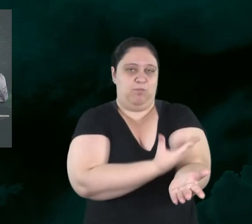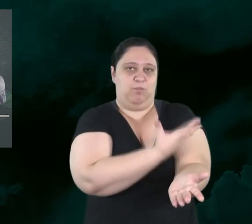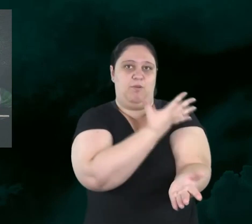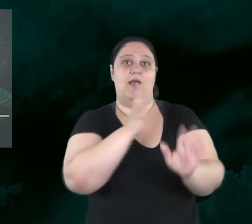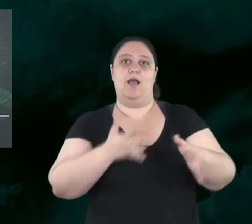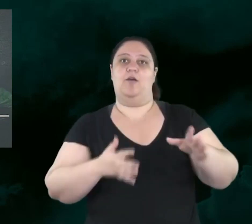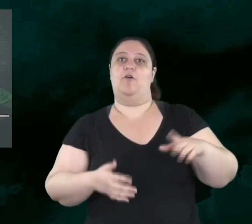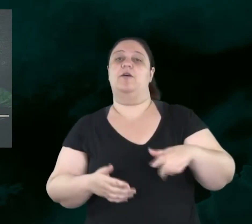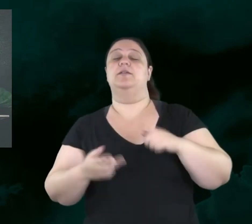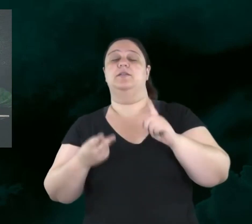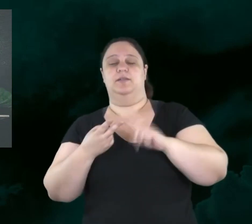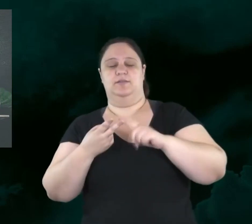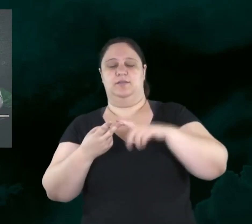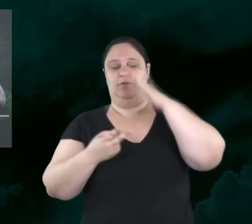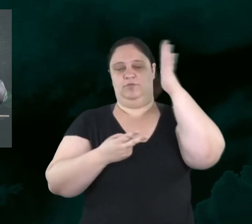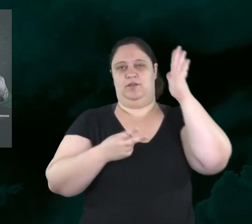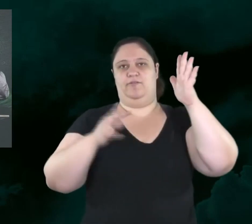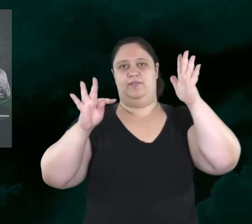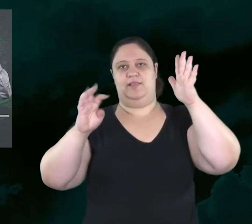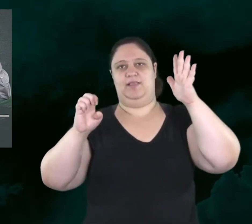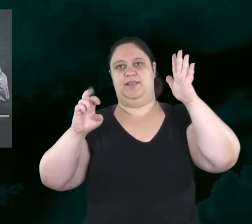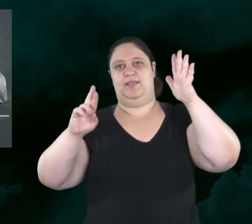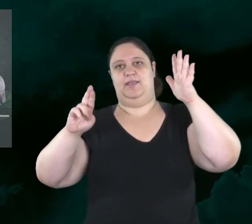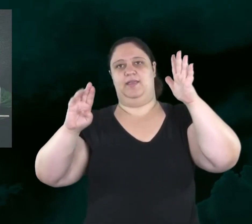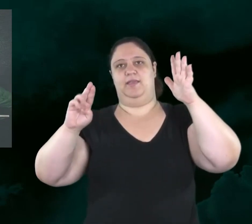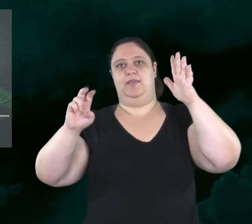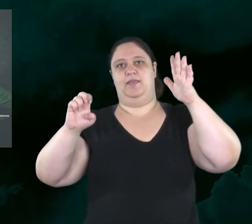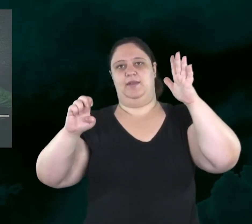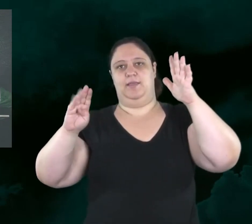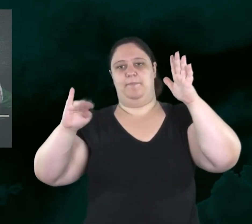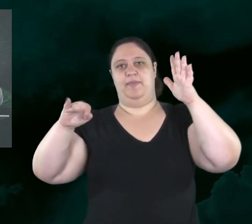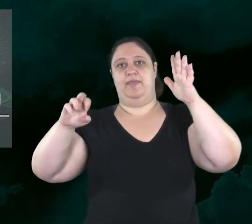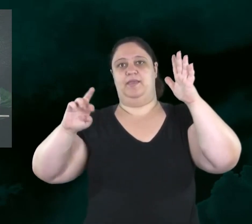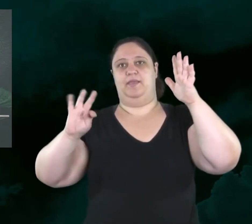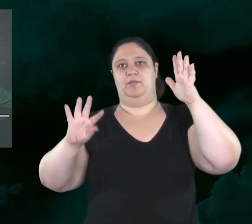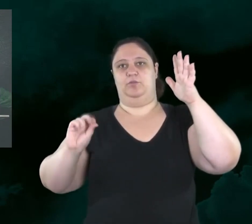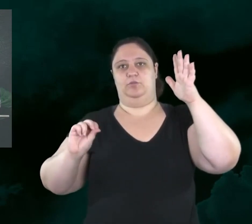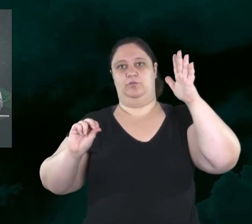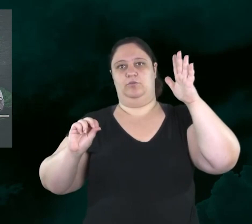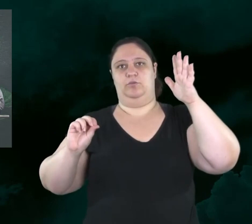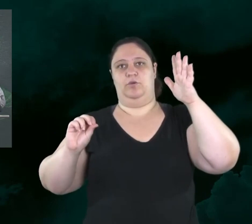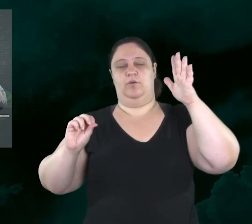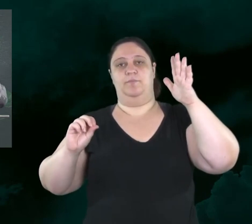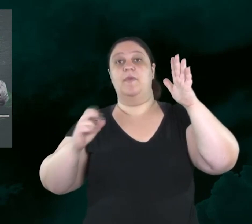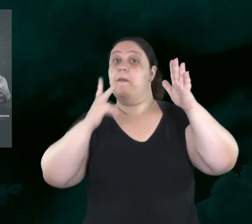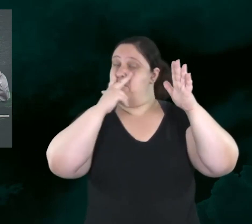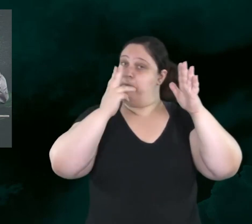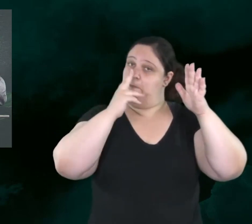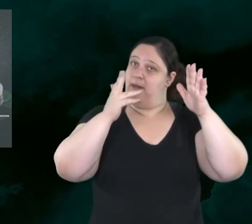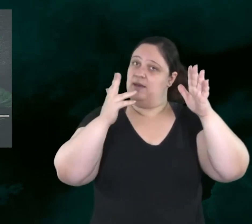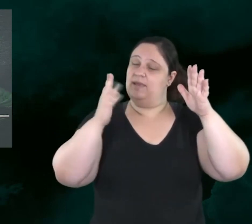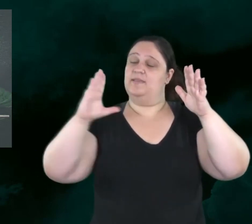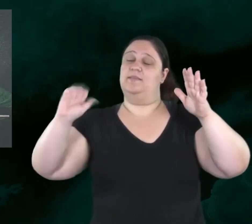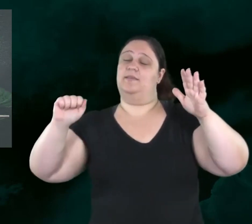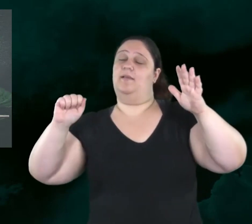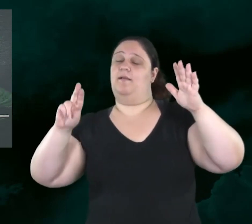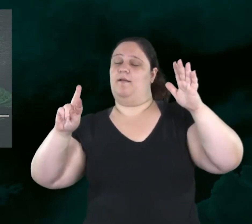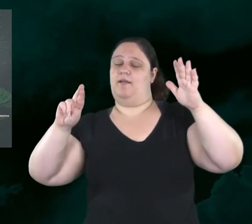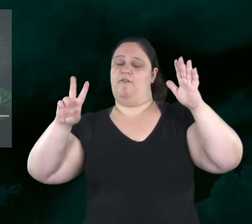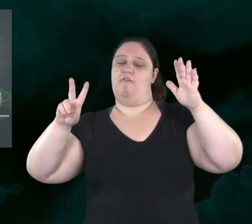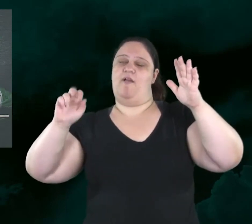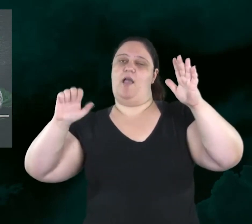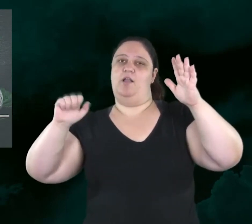mais fascinantes e ela é da mesma família do carvalho. Ele é muito resistente